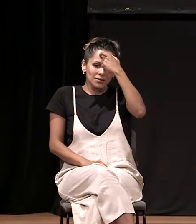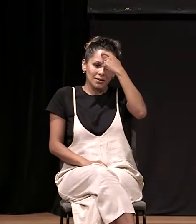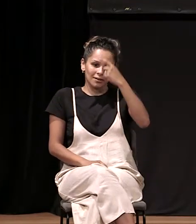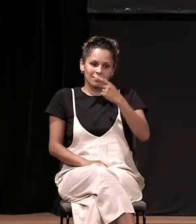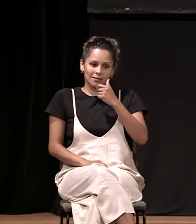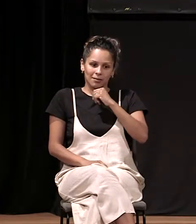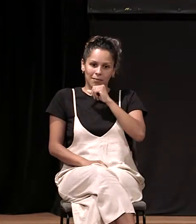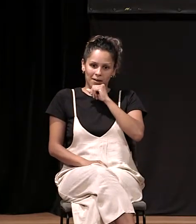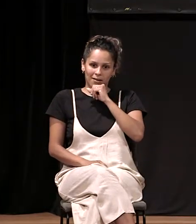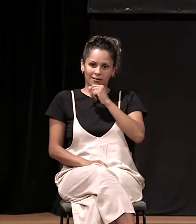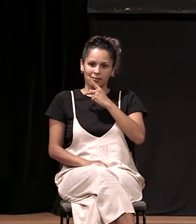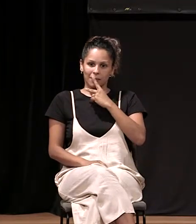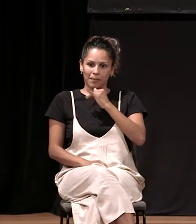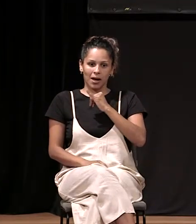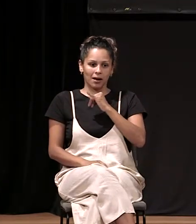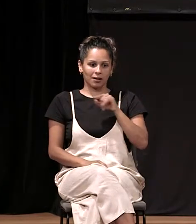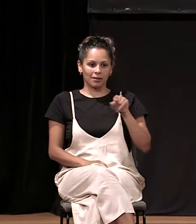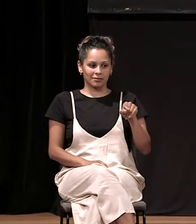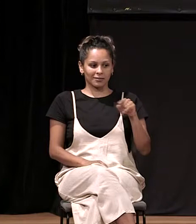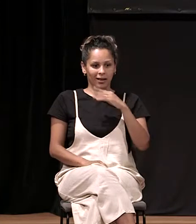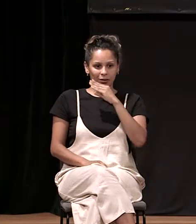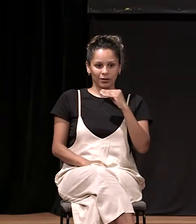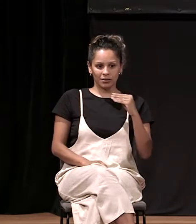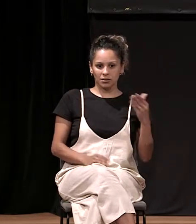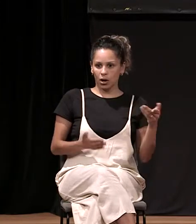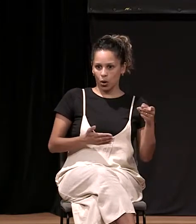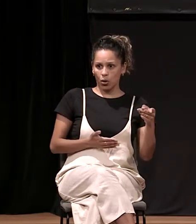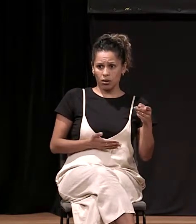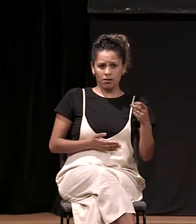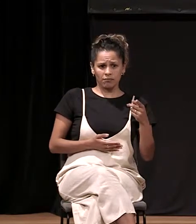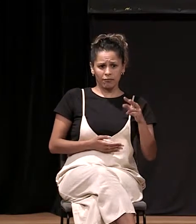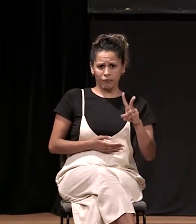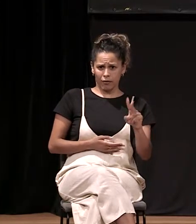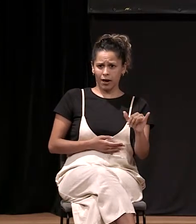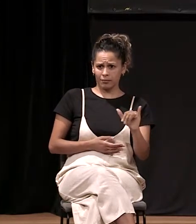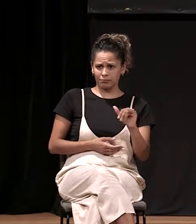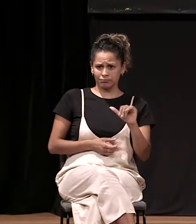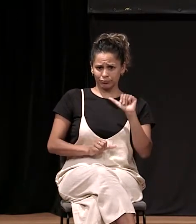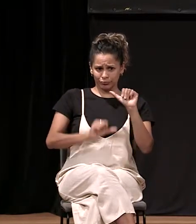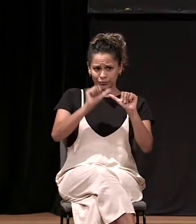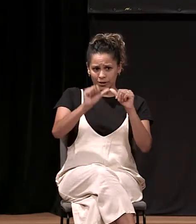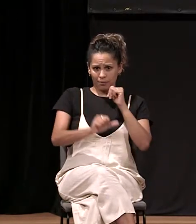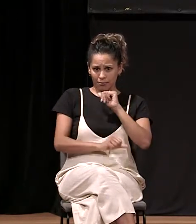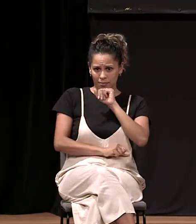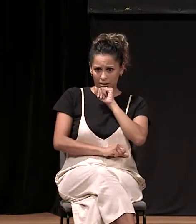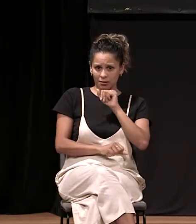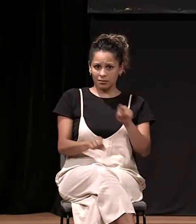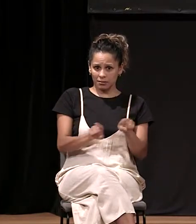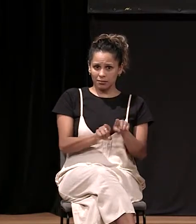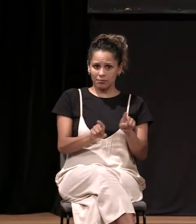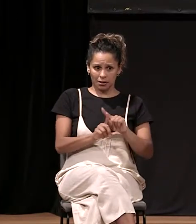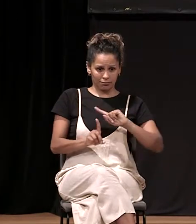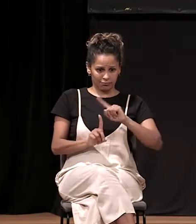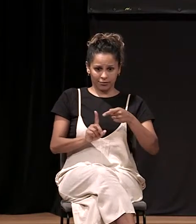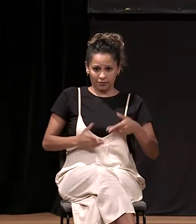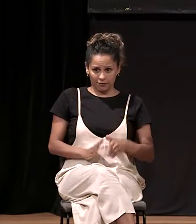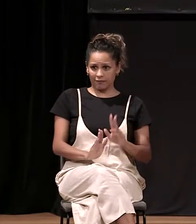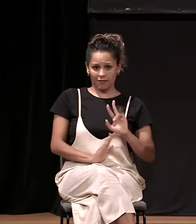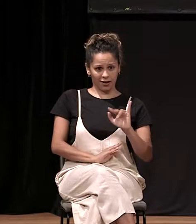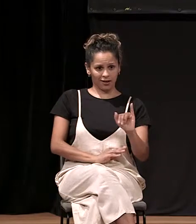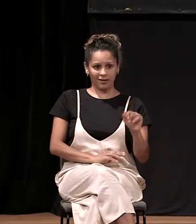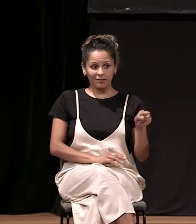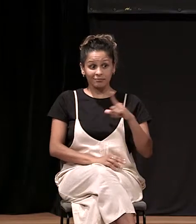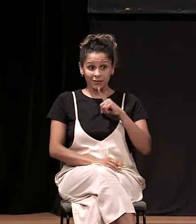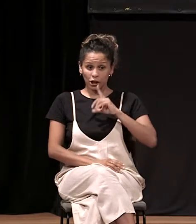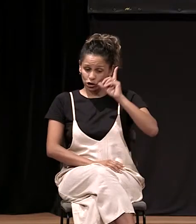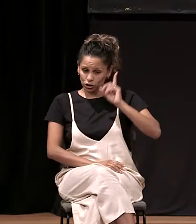essa adolescente agora ela está ocupando esse espaço, ela vai tornar-se mãe também, e ela tem os direitos às escolhas dela.